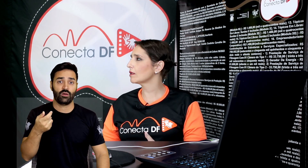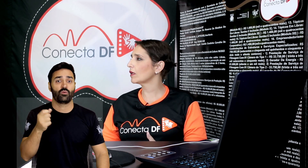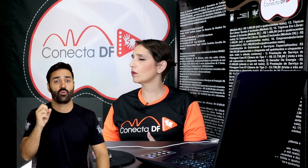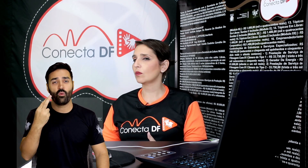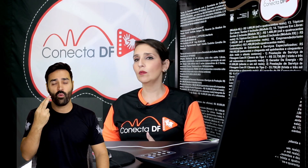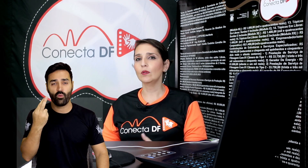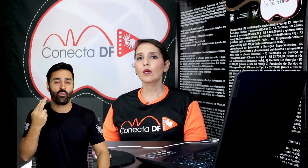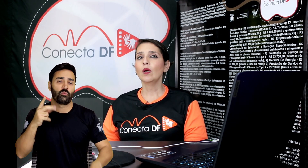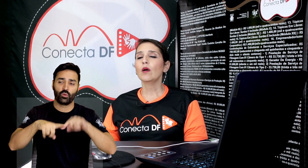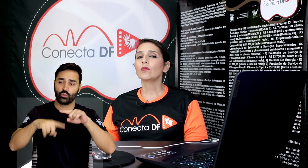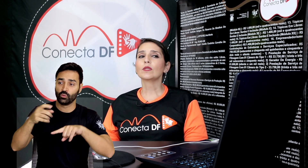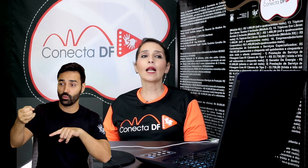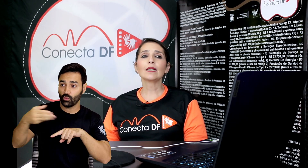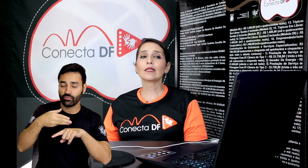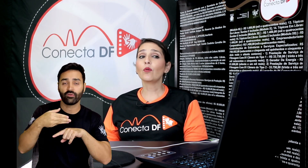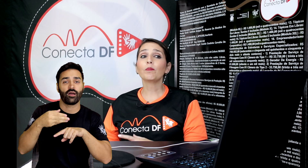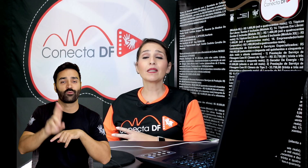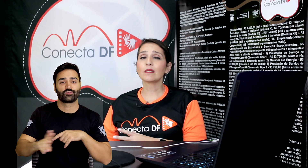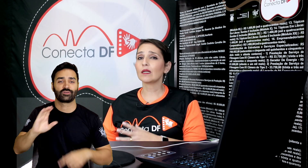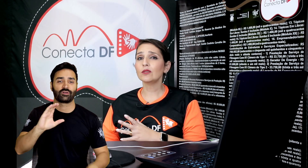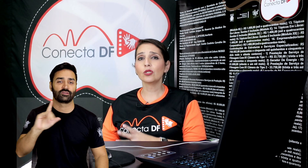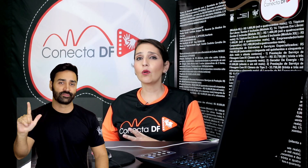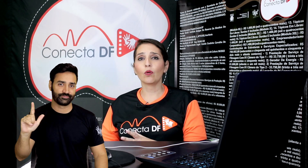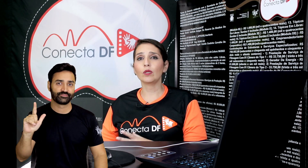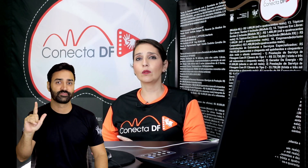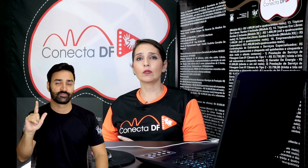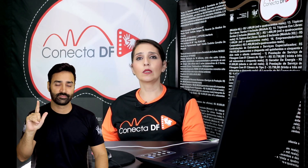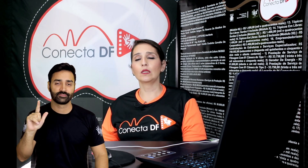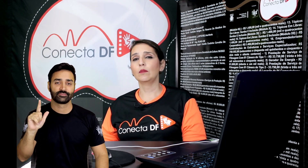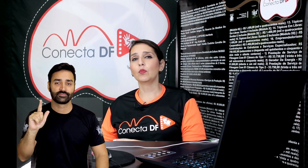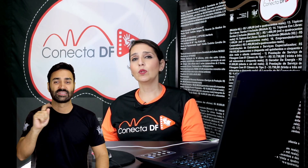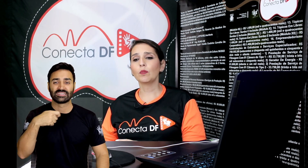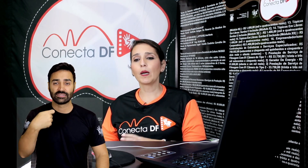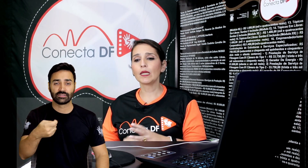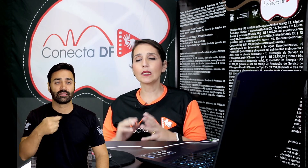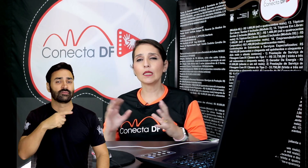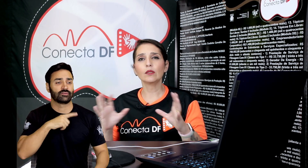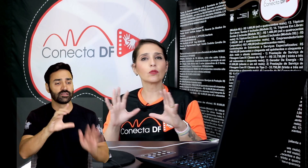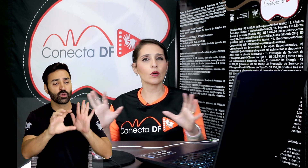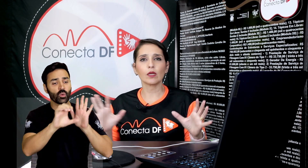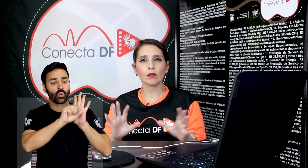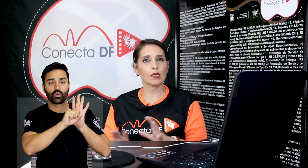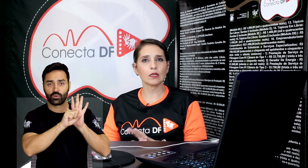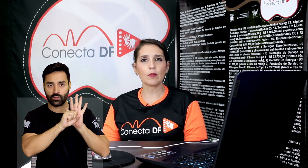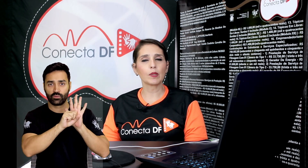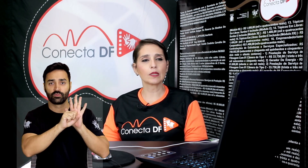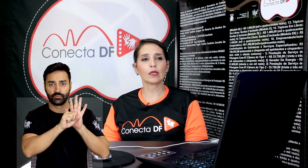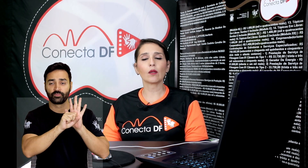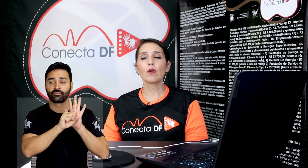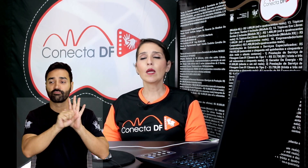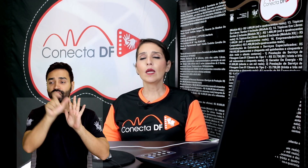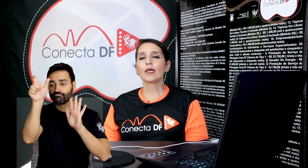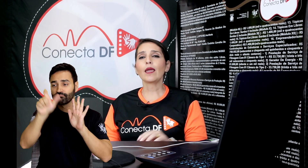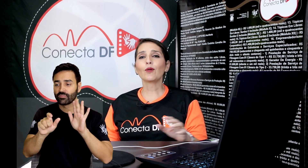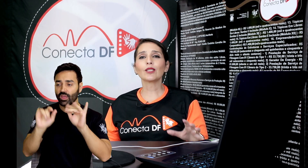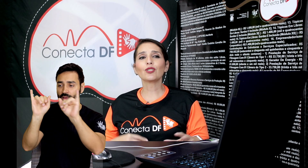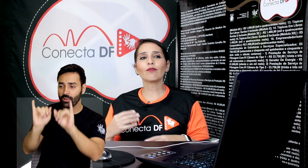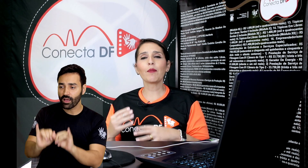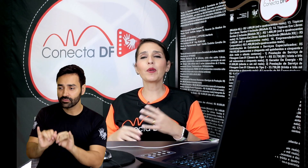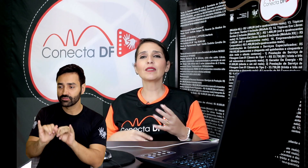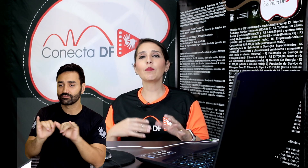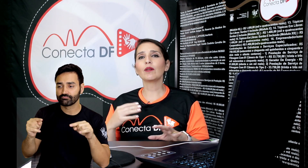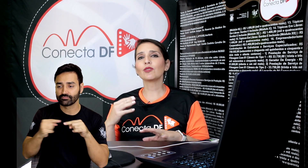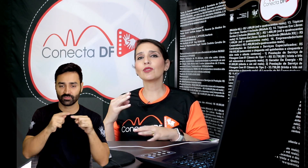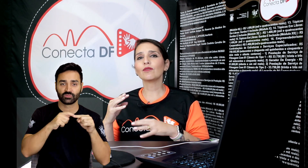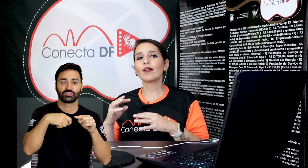muito classificador. Os sinais são bastante icônicos, assim, muito parecidos com aquilo que eles representam. E aí, quando a gente